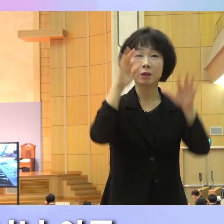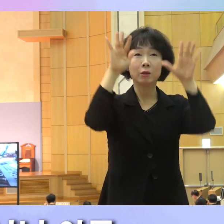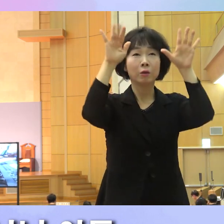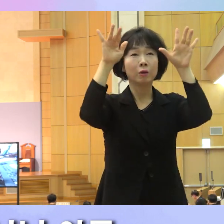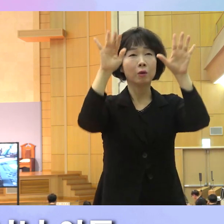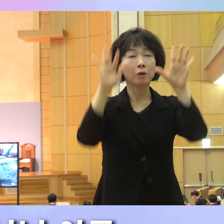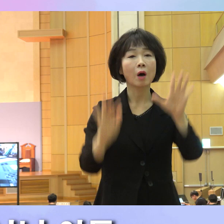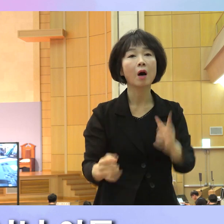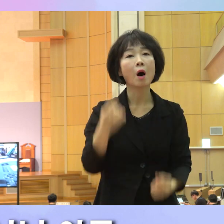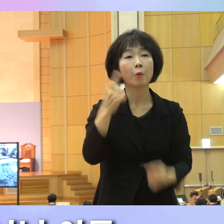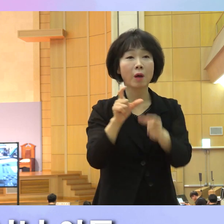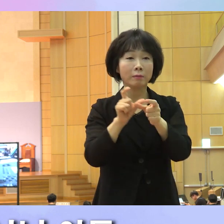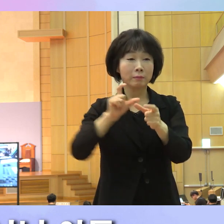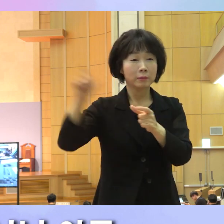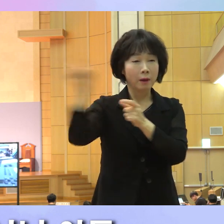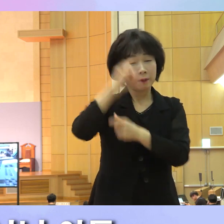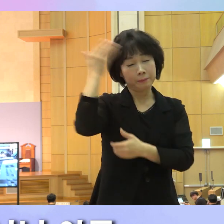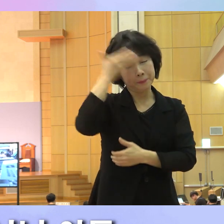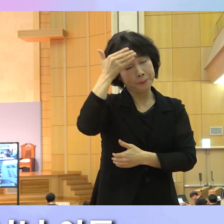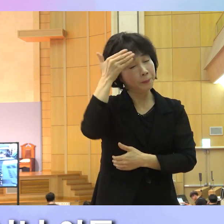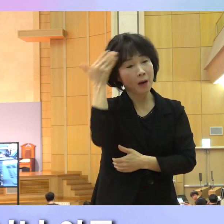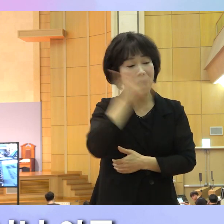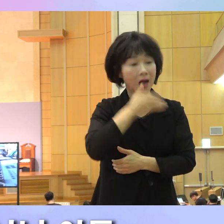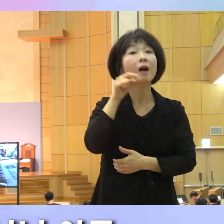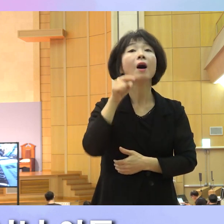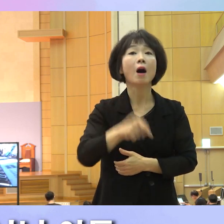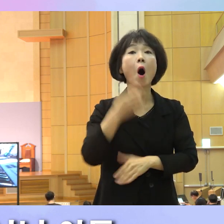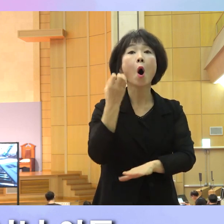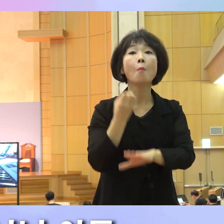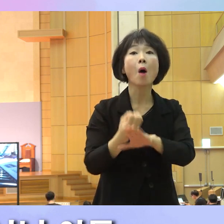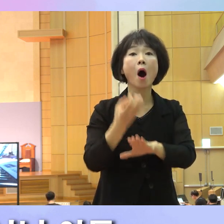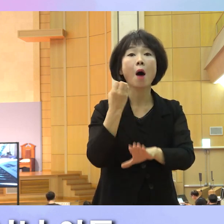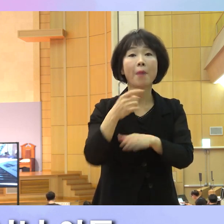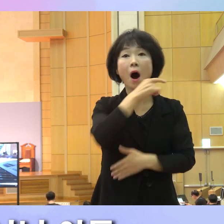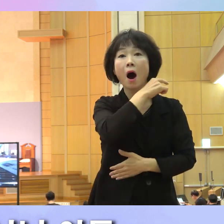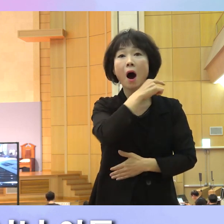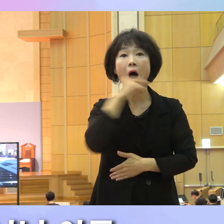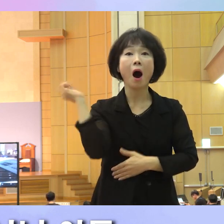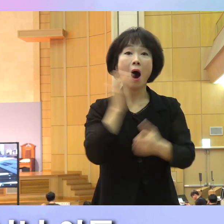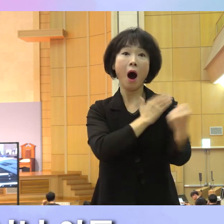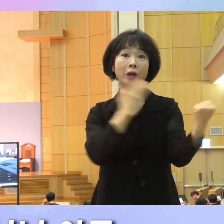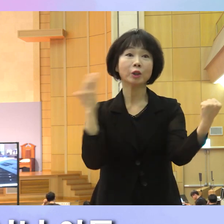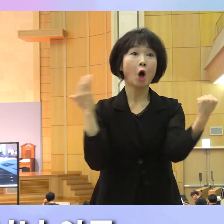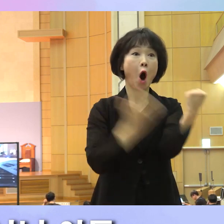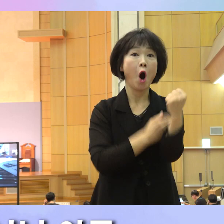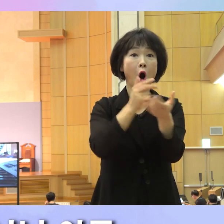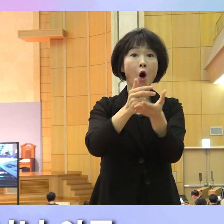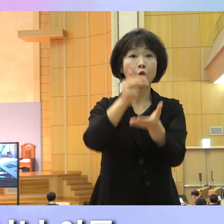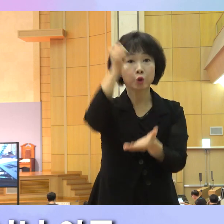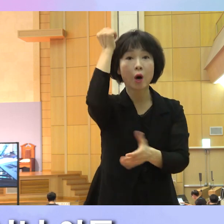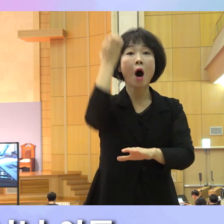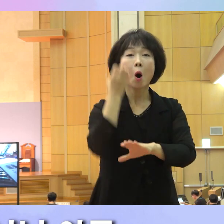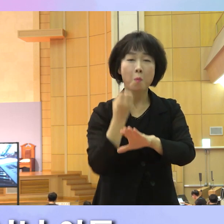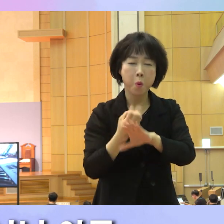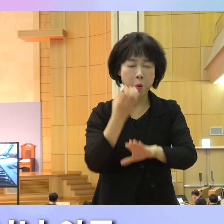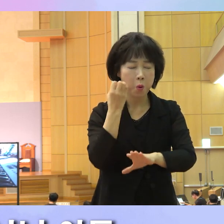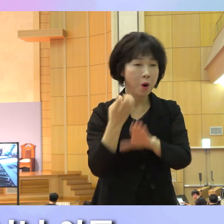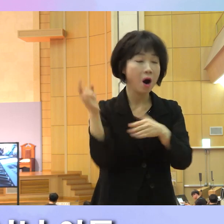눈보다 더 희게 밝히는 것 보혈의 능력, 주의